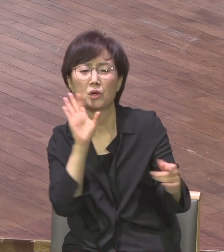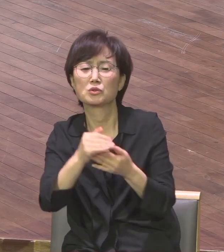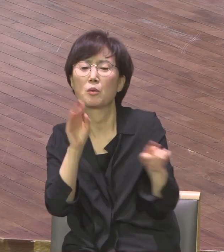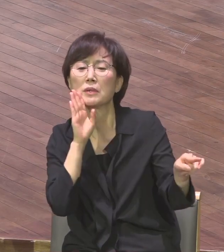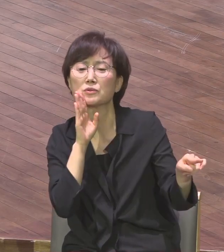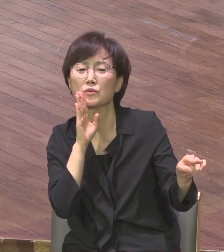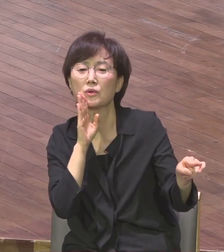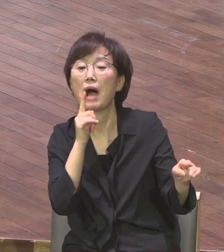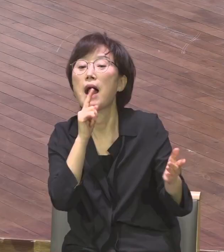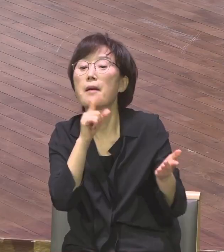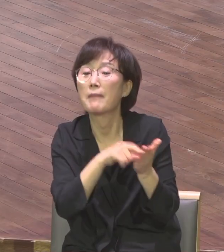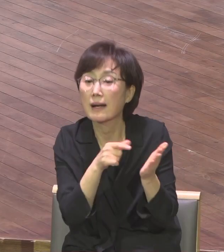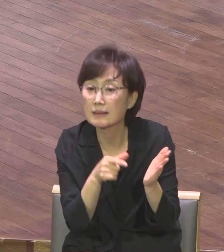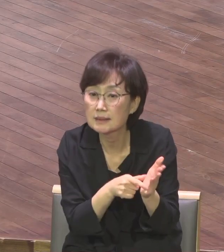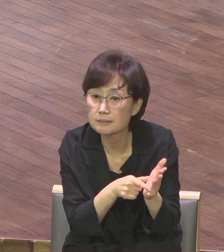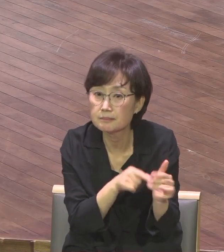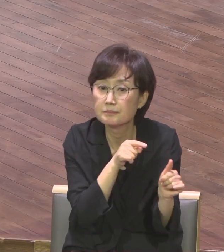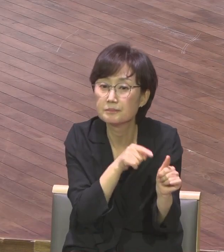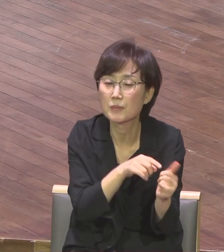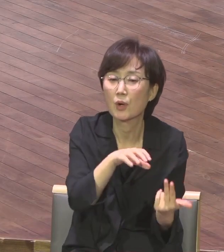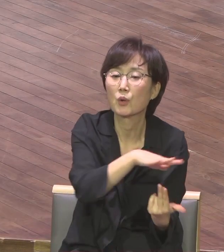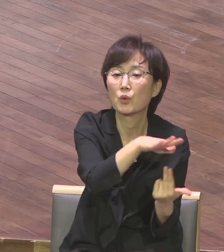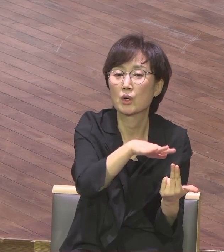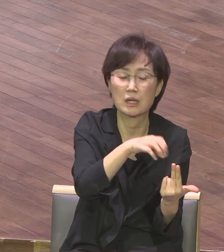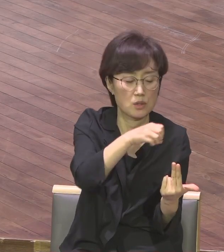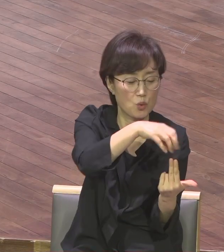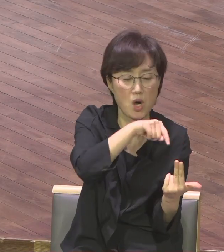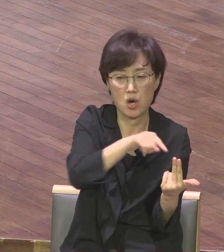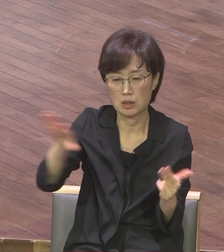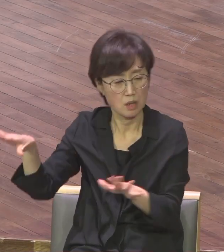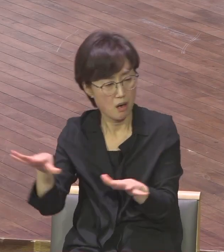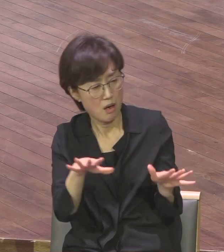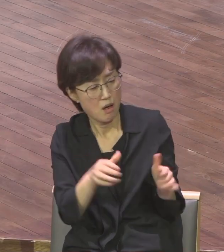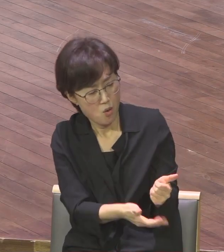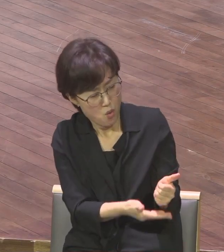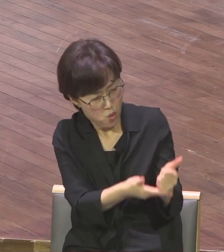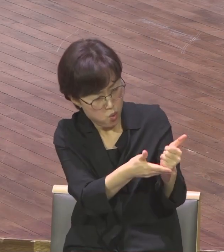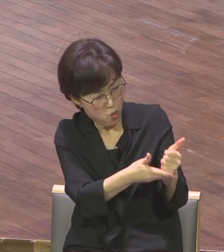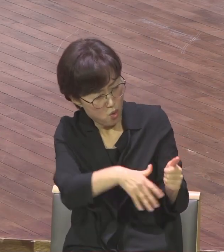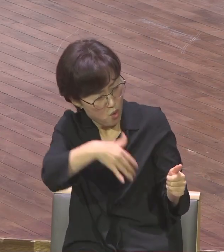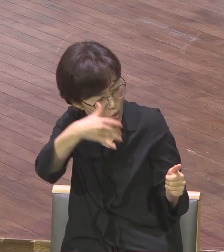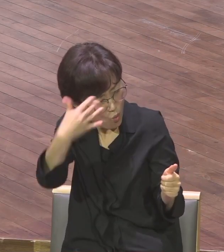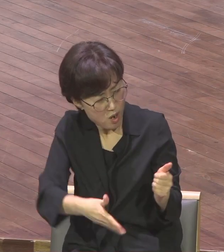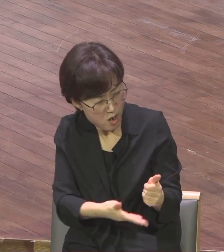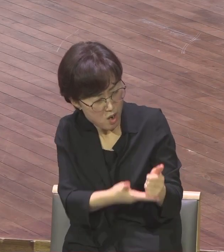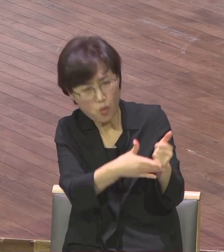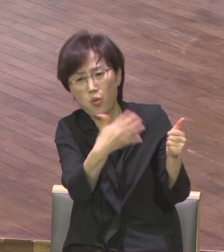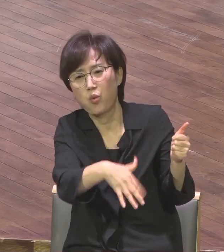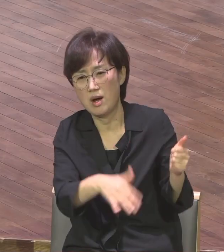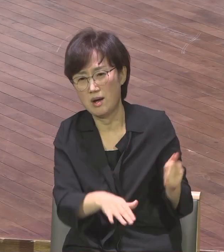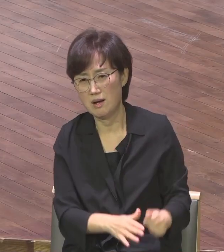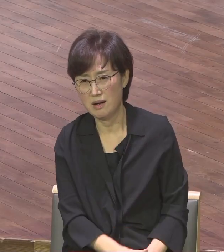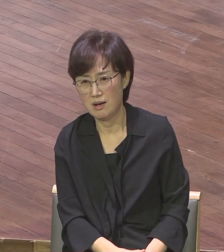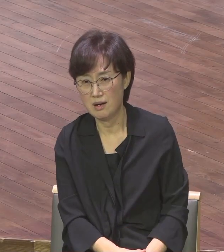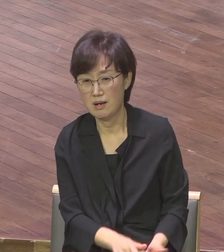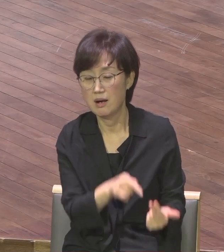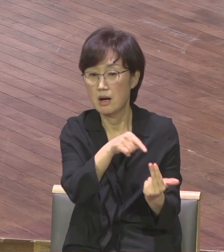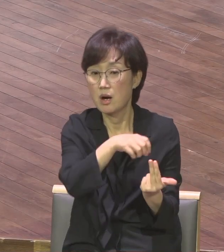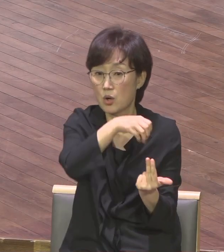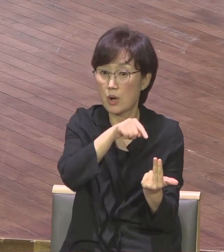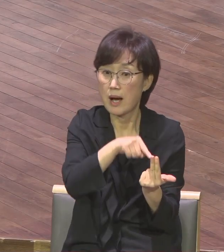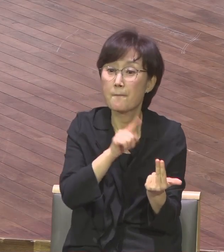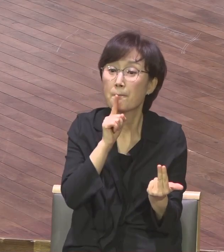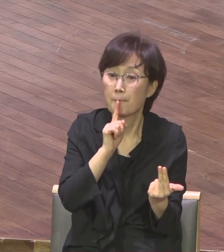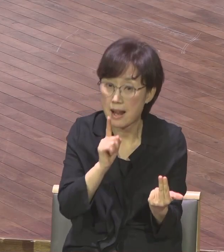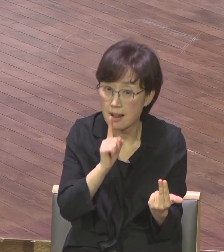할 정도로 존경한 거죠. 대단하게 본 거지요. 그 말과 그